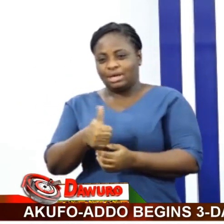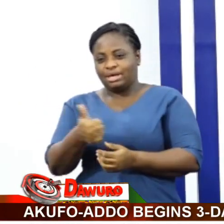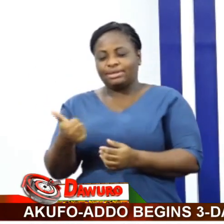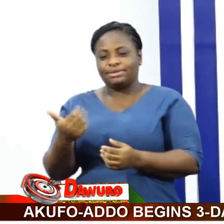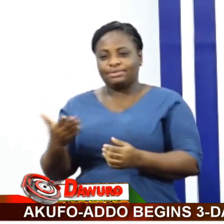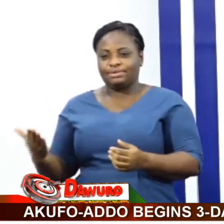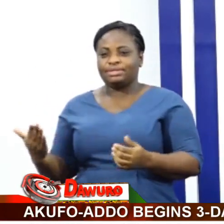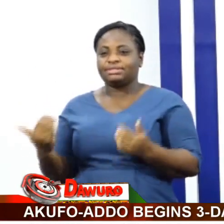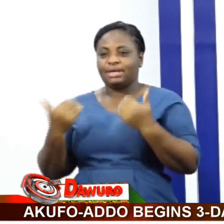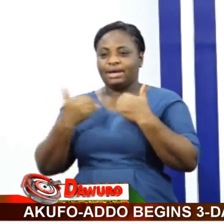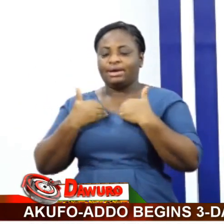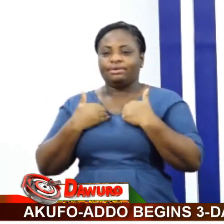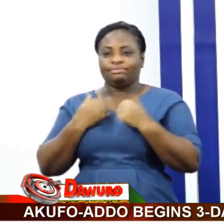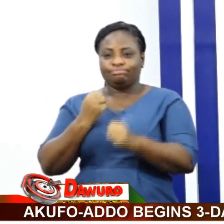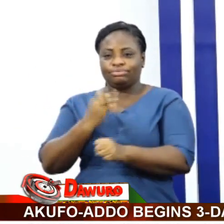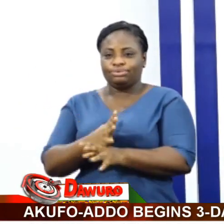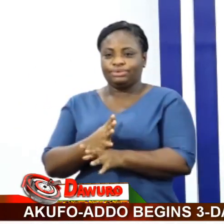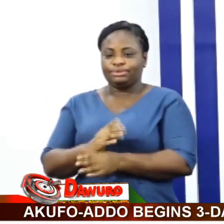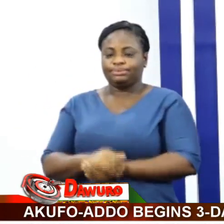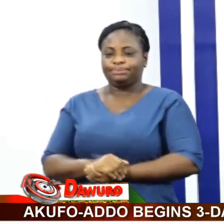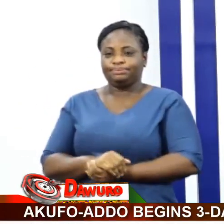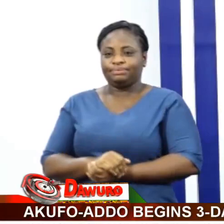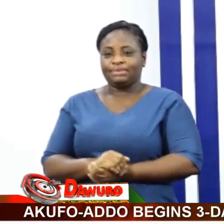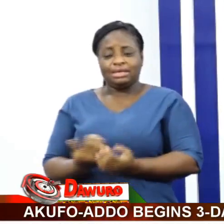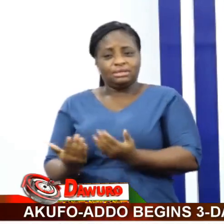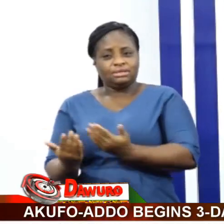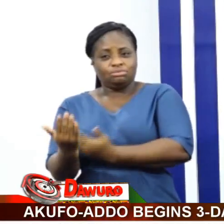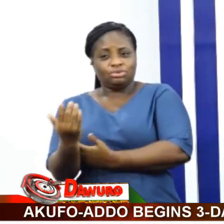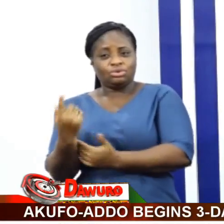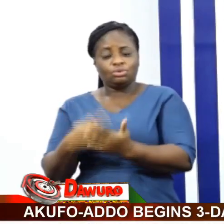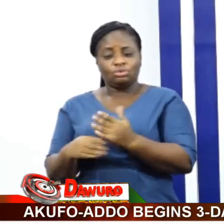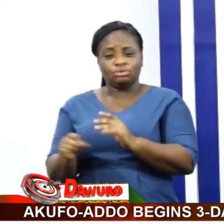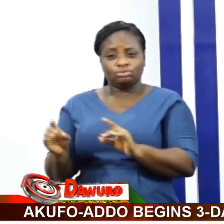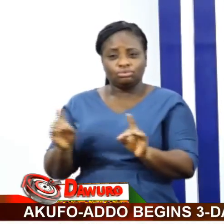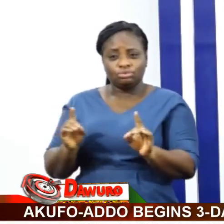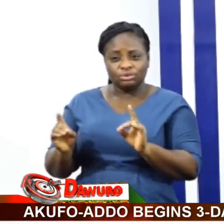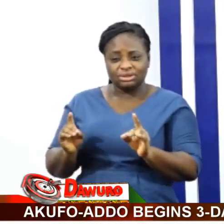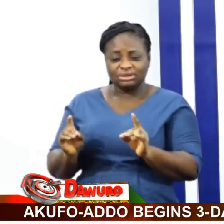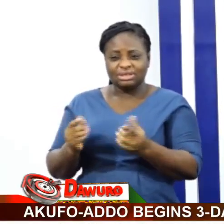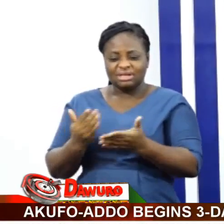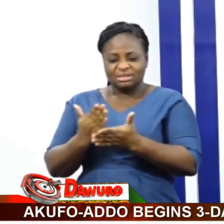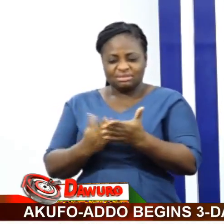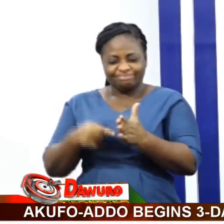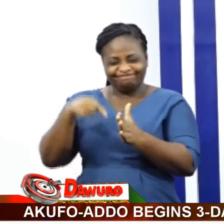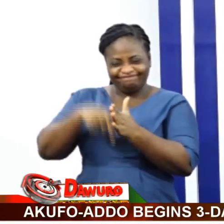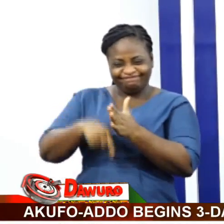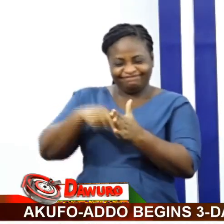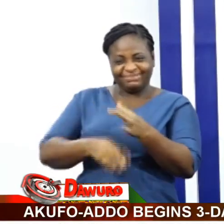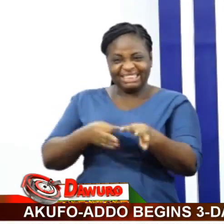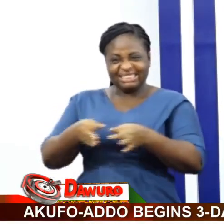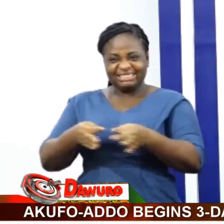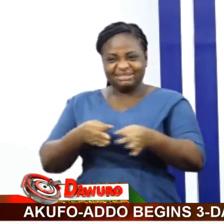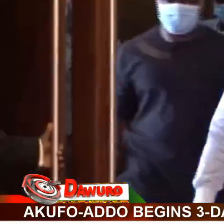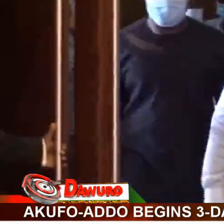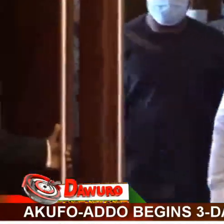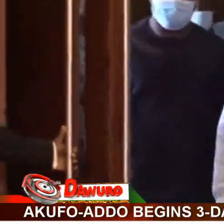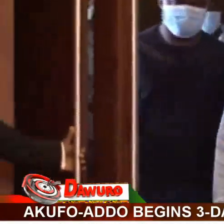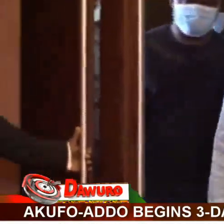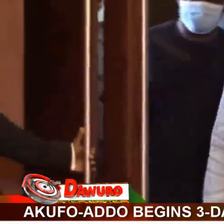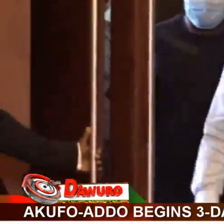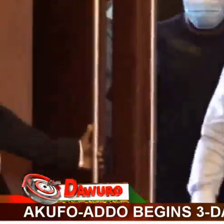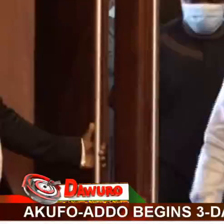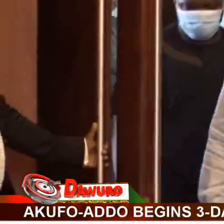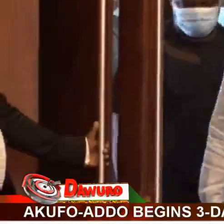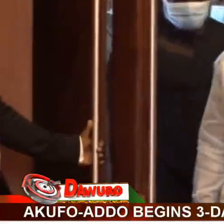ebeye nansan shemu Edea fa COVID-19 eho nshemu diye nne Ena washase na omampenyi